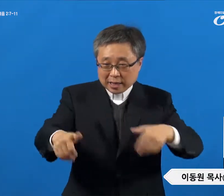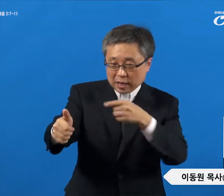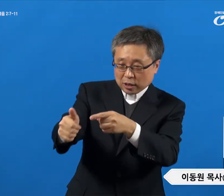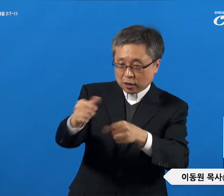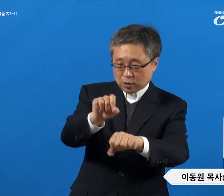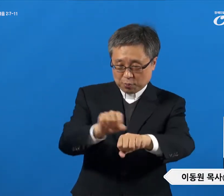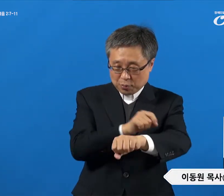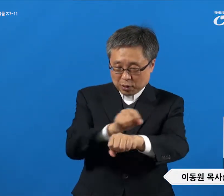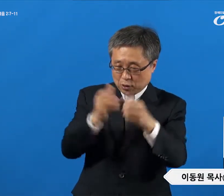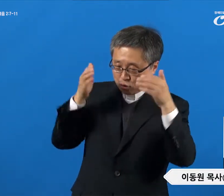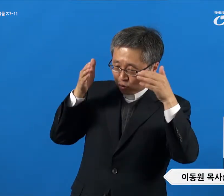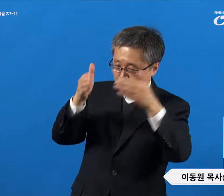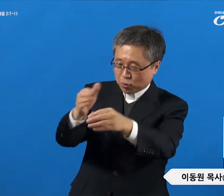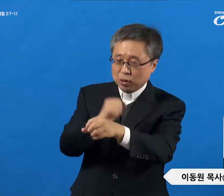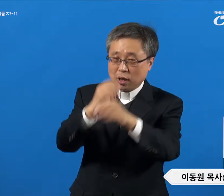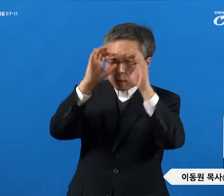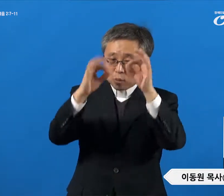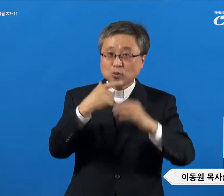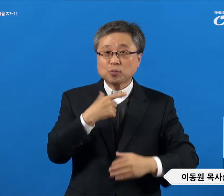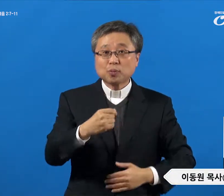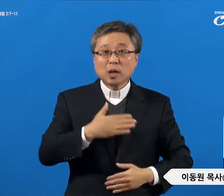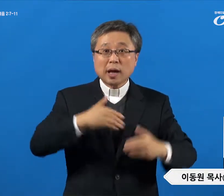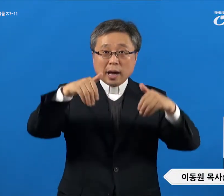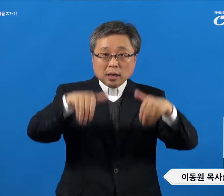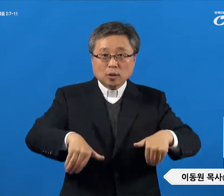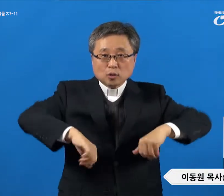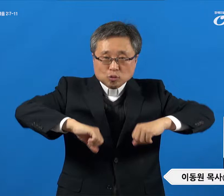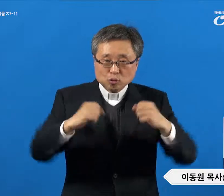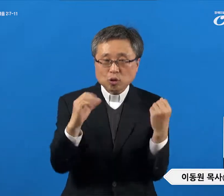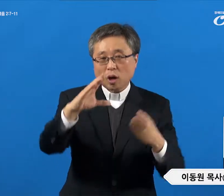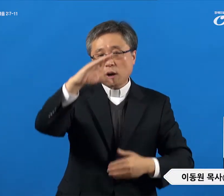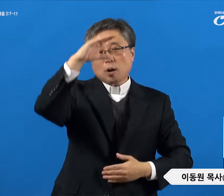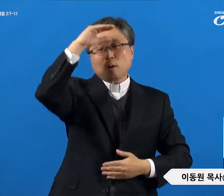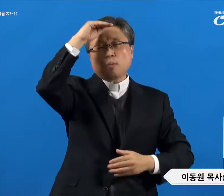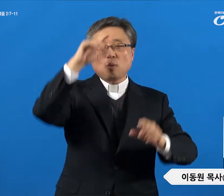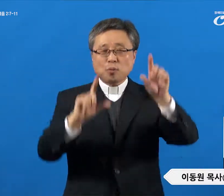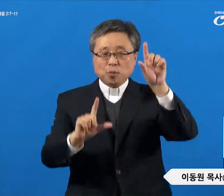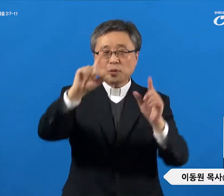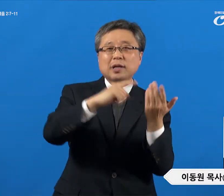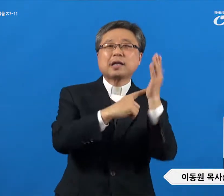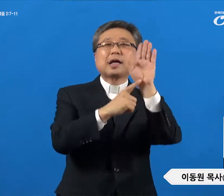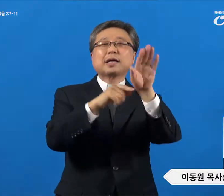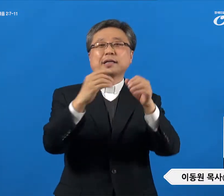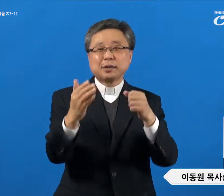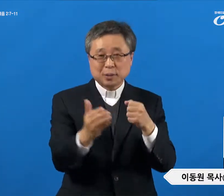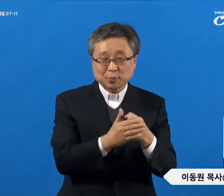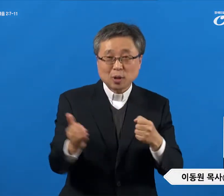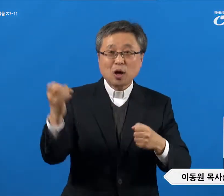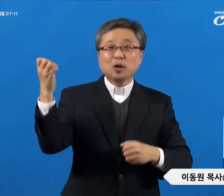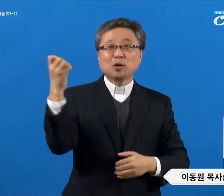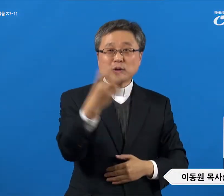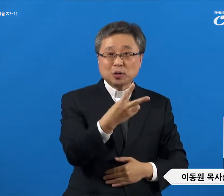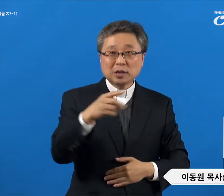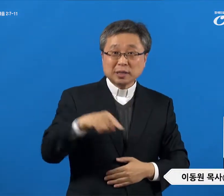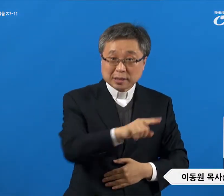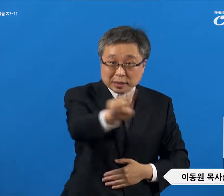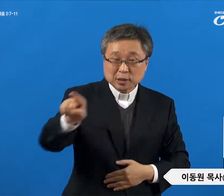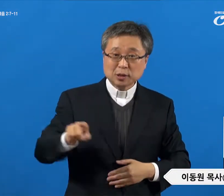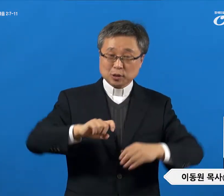주목해 보고자 합니다. 왜냐하면 하인들이 순종의 모본으로 등장하기 때문에 그렇습니다. 그리고 그들이 이 순종을 통해서